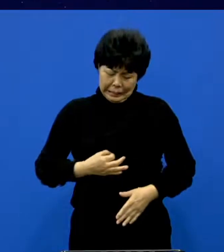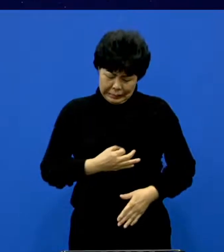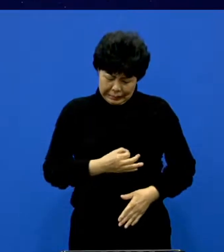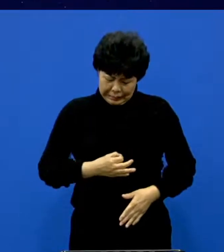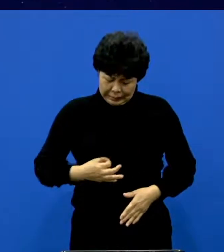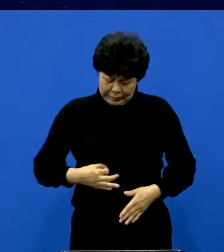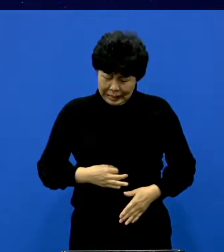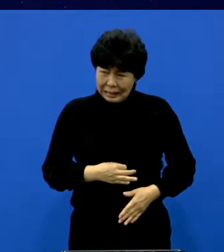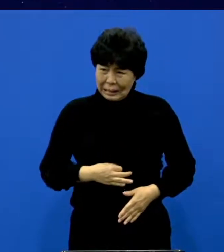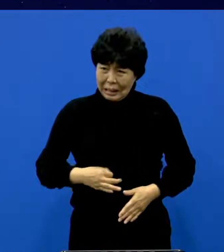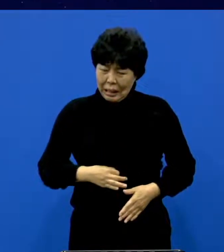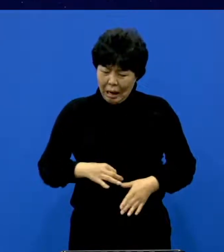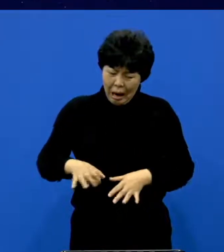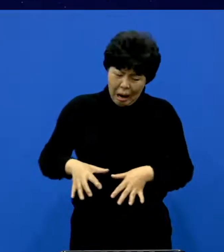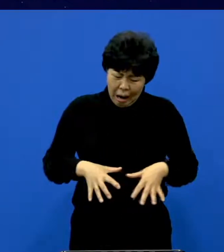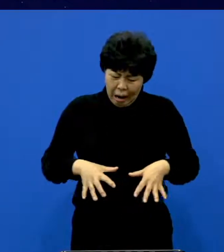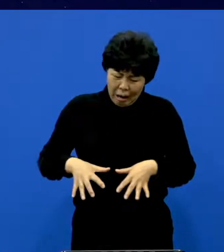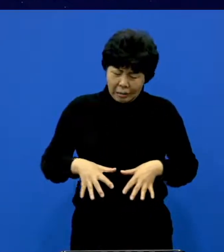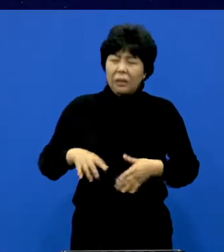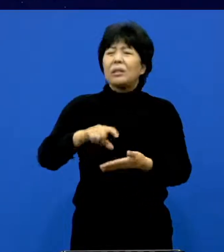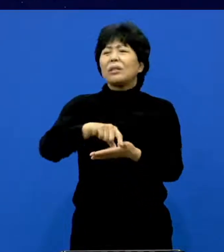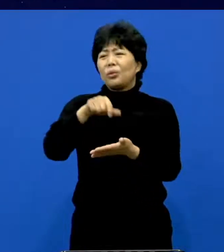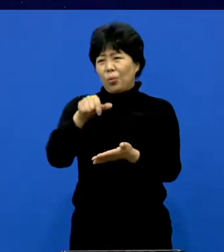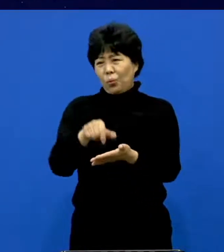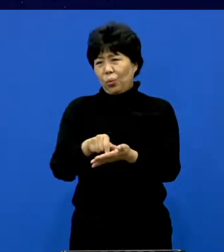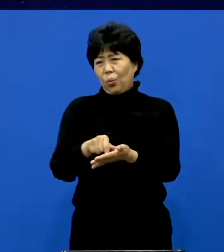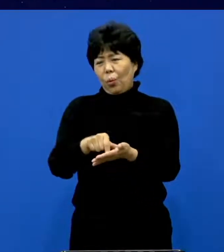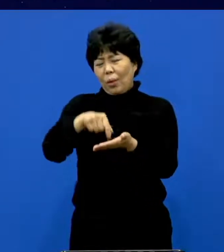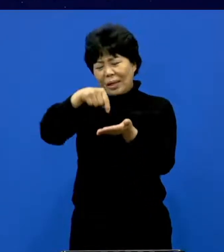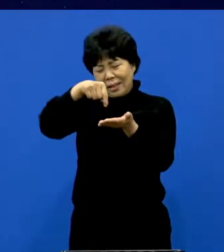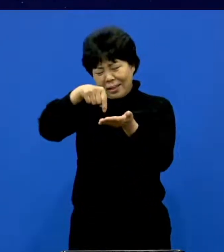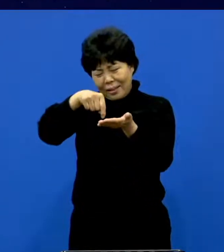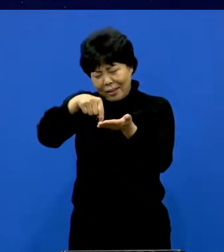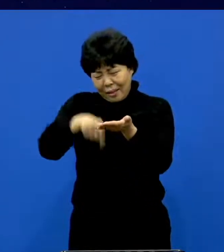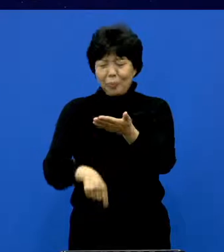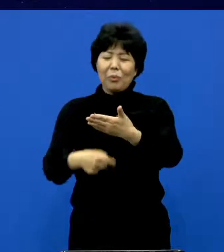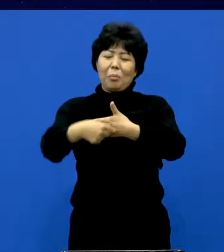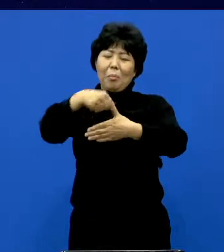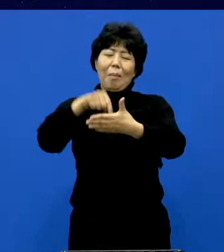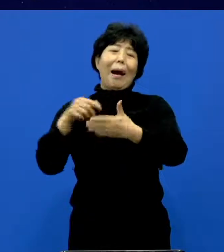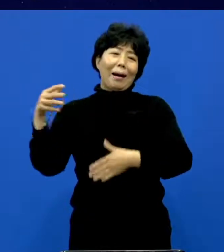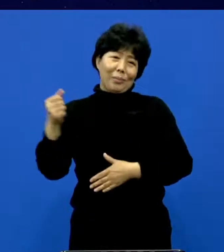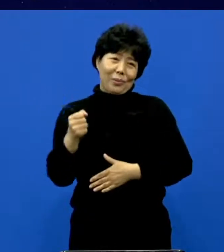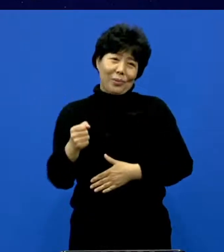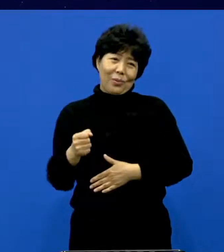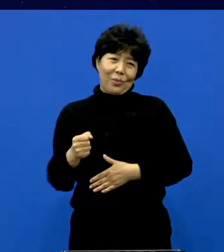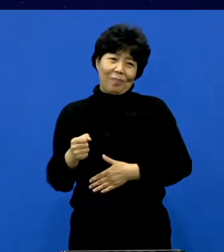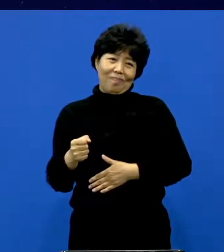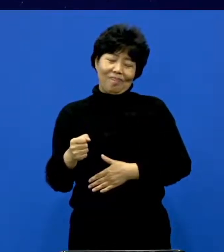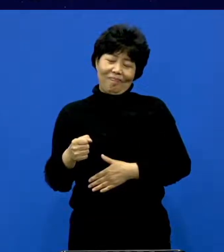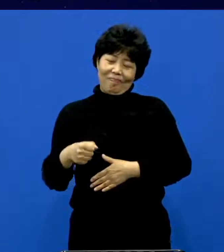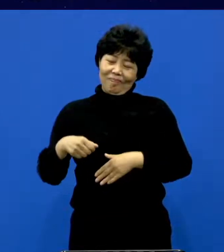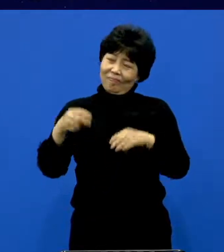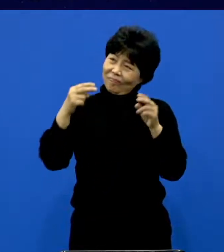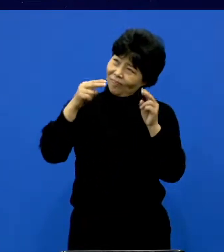정도로 깊은 마음에서 우러나오는 마음으로 상대를 바라보는